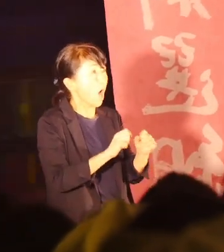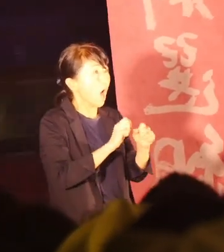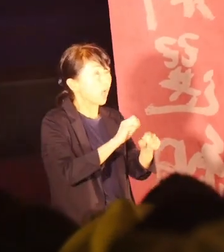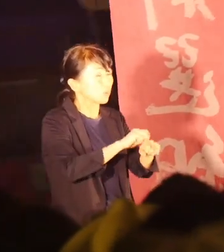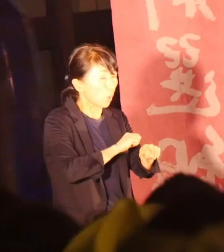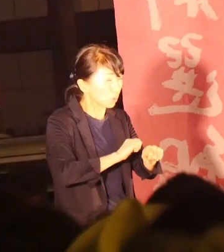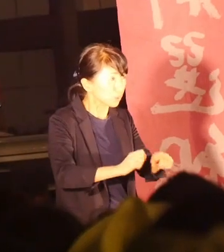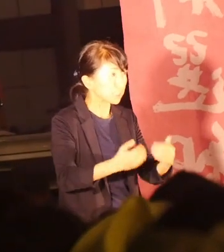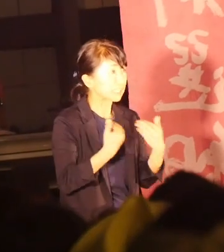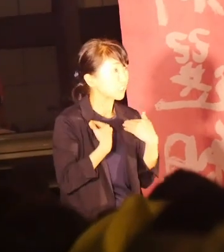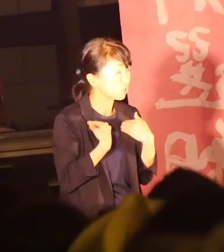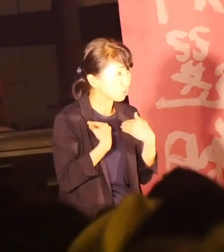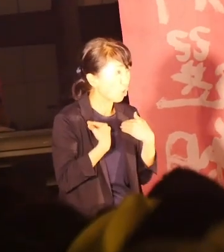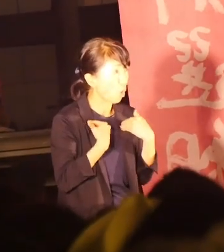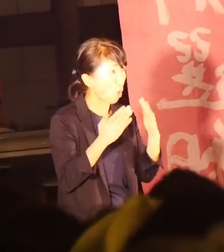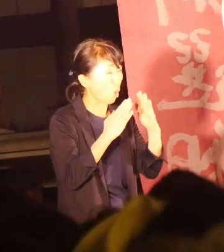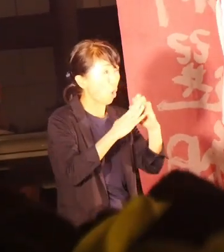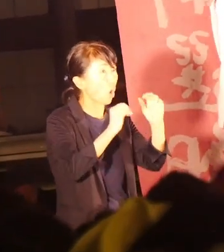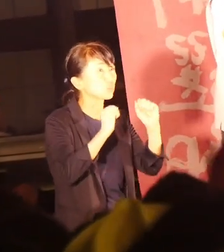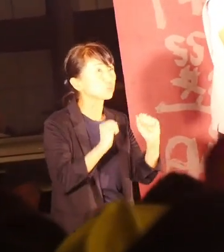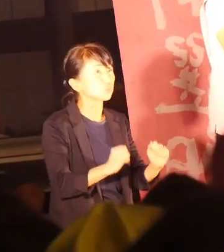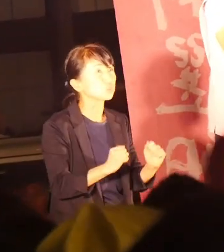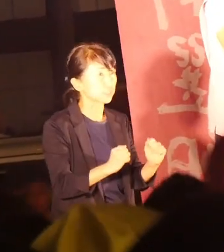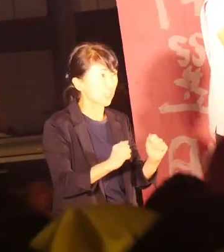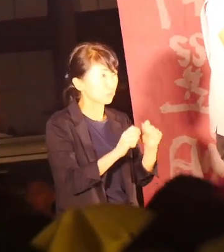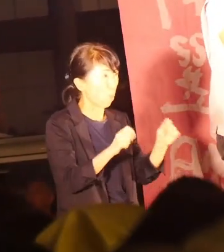題。家賃高すぎません？